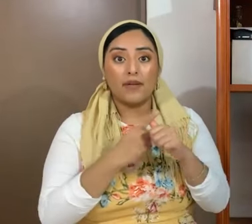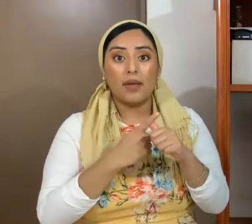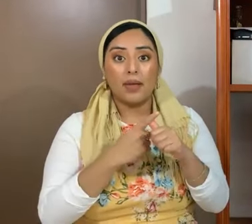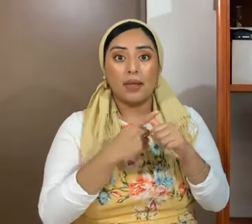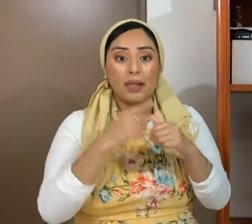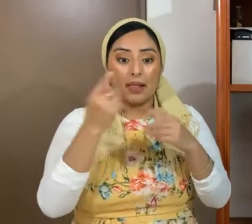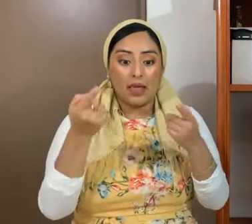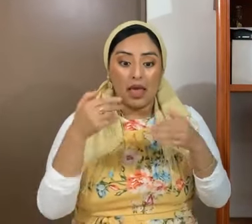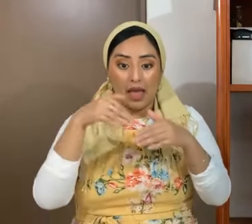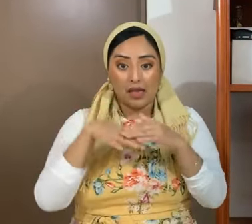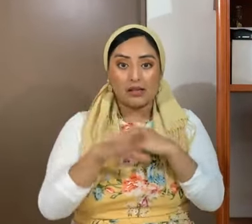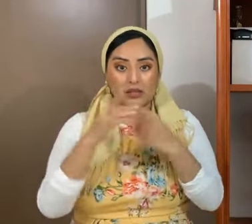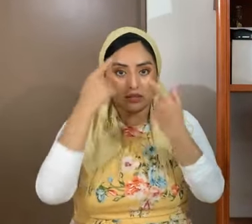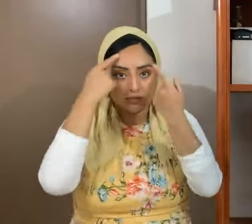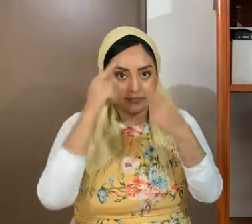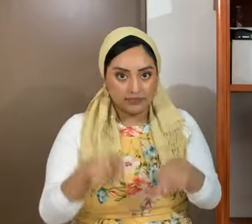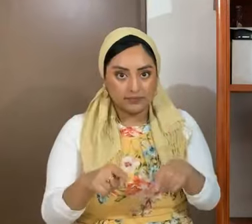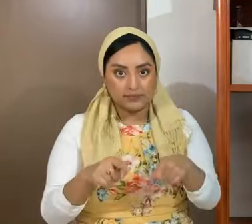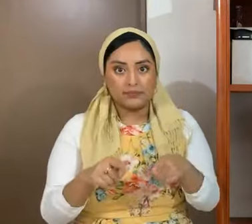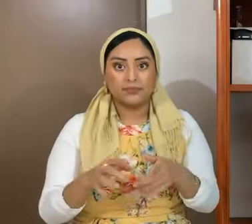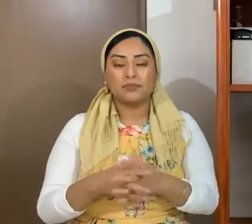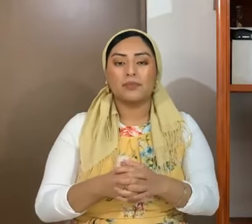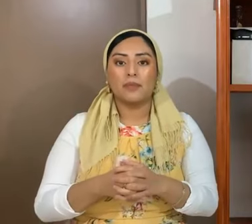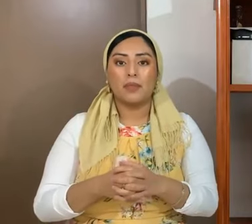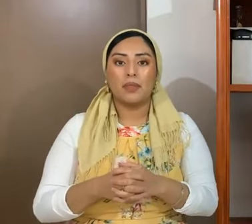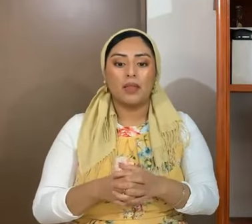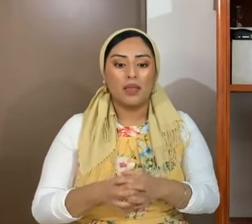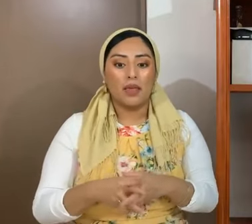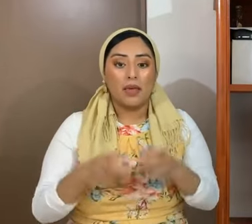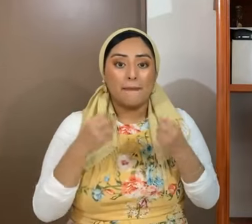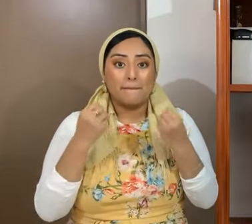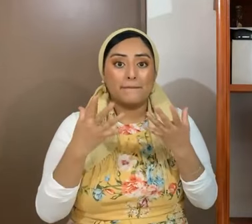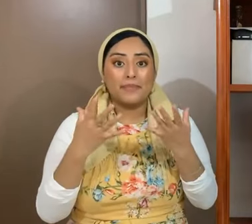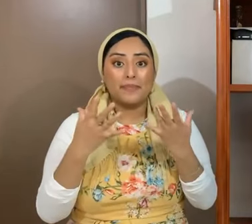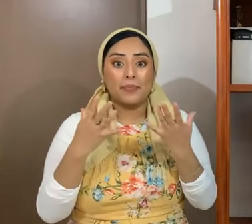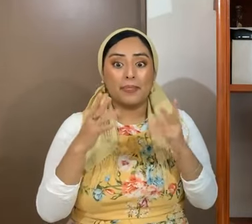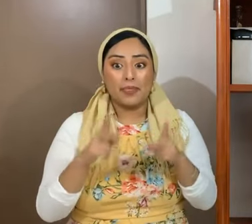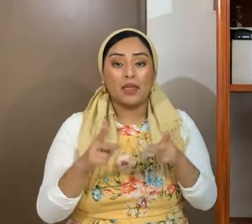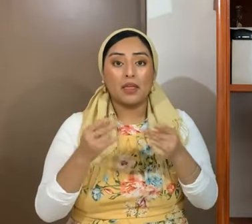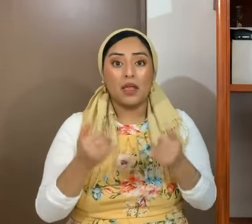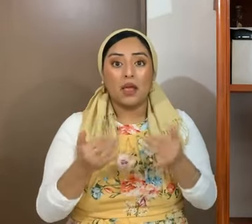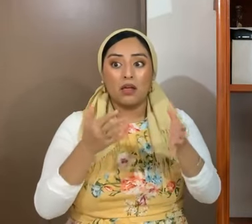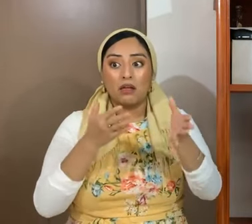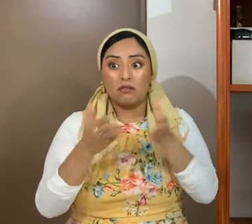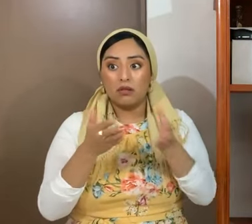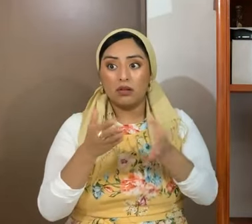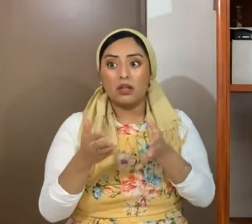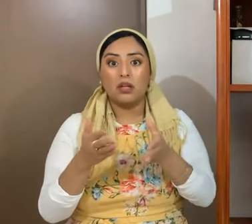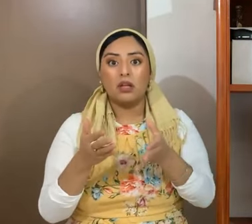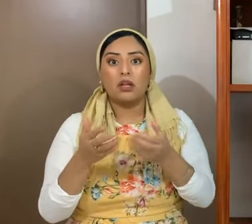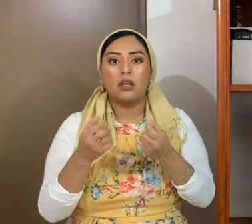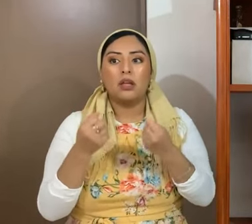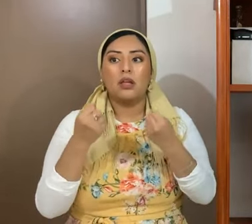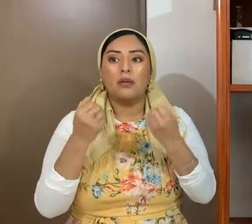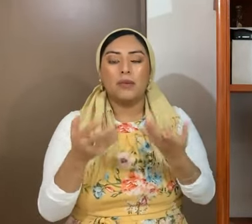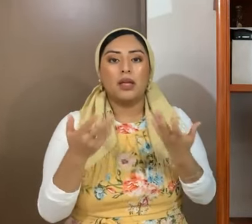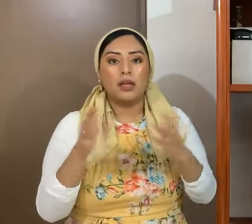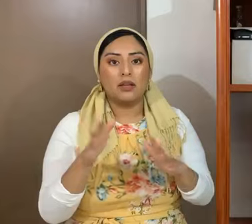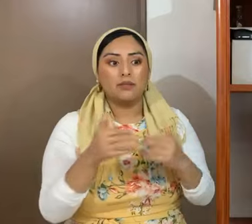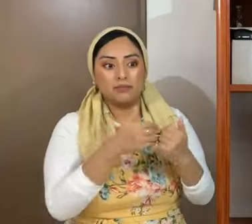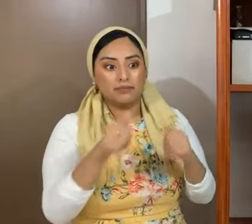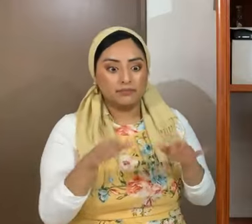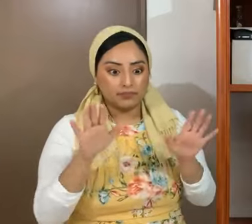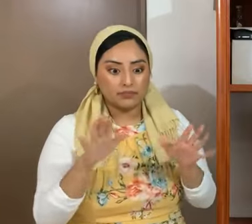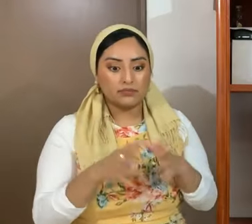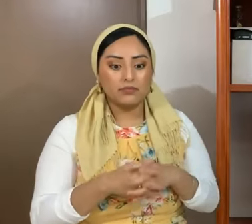al pacto. Aquí esto es una analogía de la boda. Muchos están sirviendo, muchos ya son